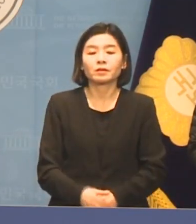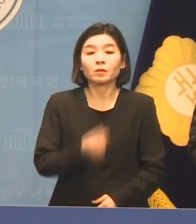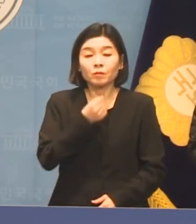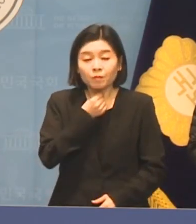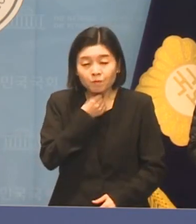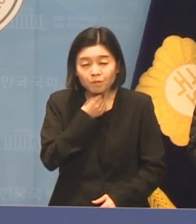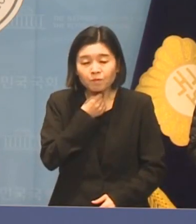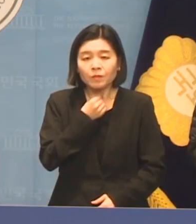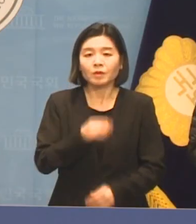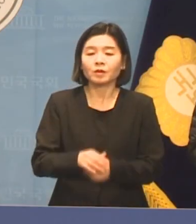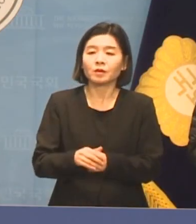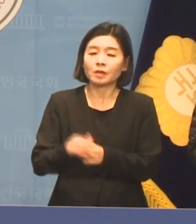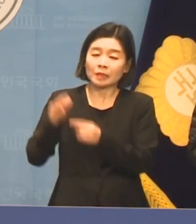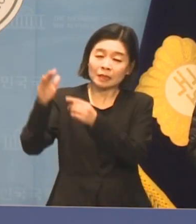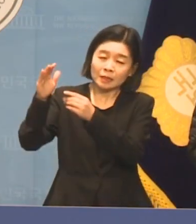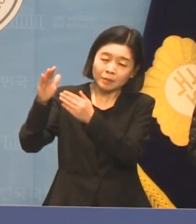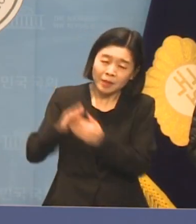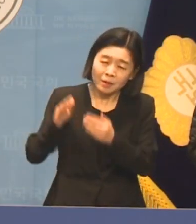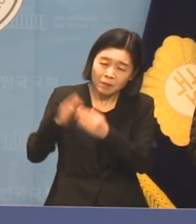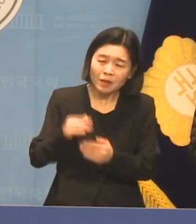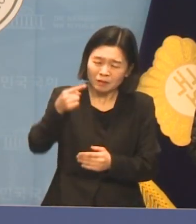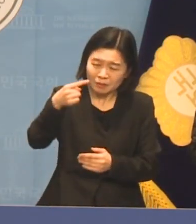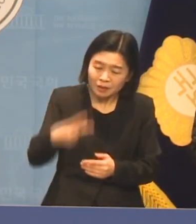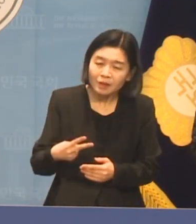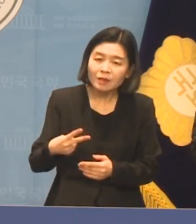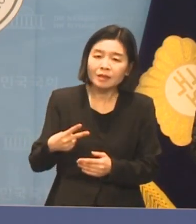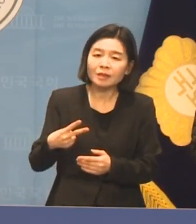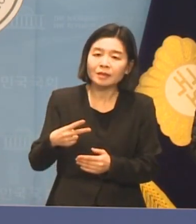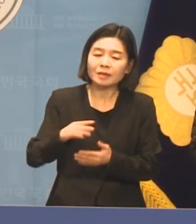두 번씩이나 무참히 짓밟은